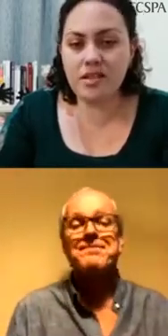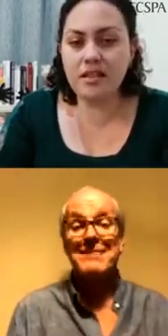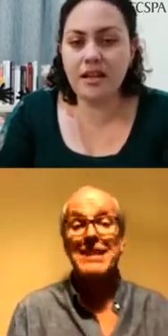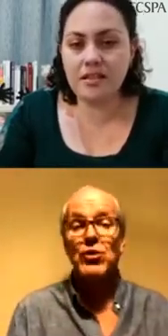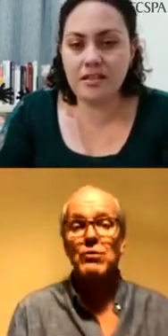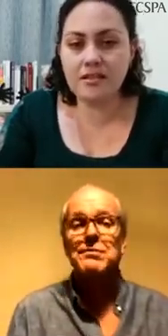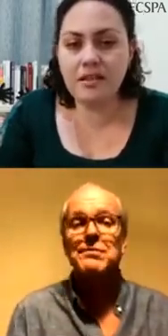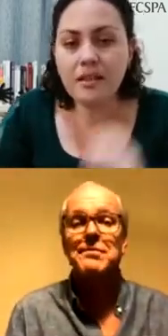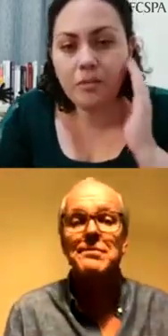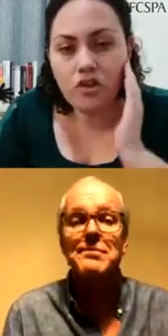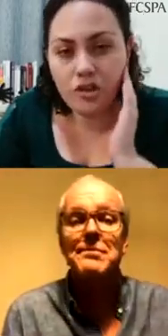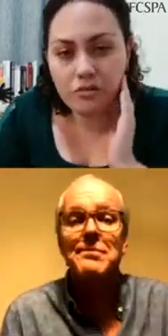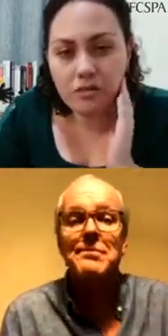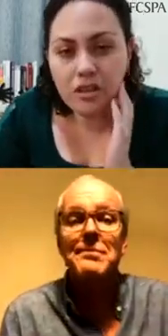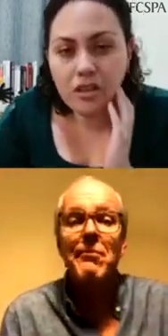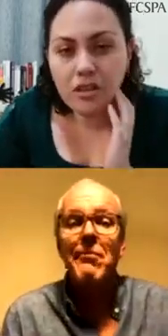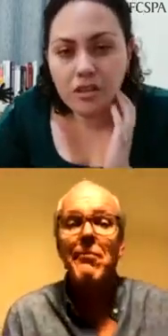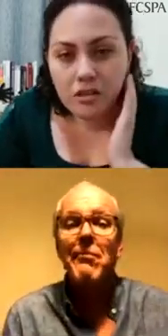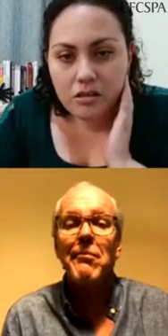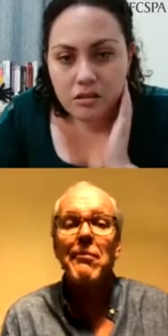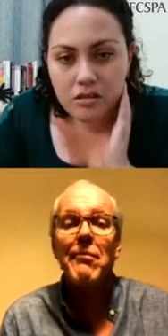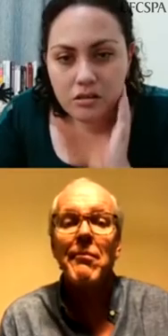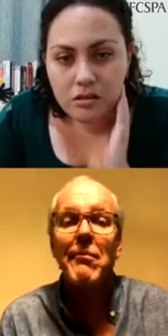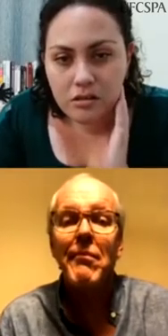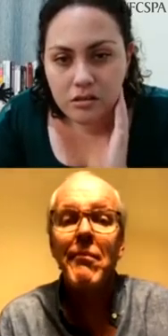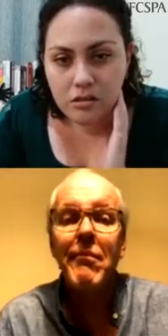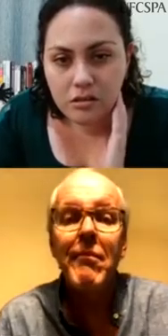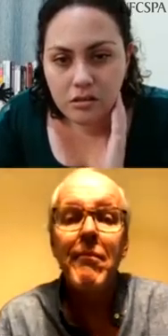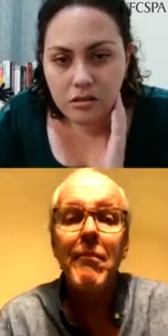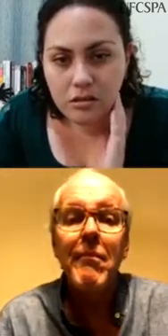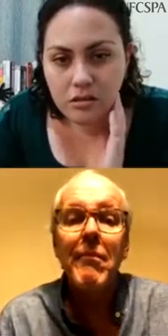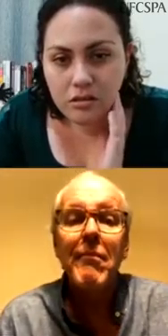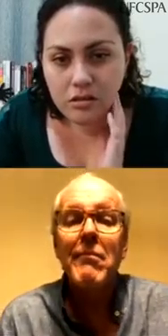os dois sinais, né, que pediram.